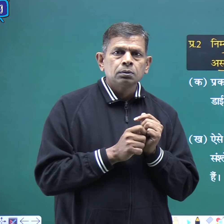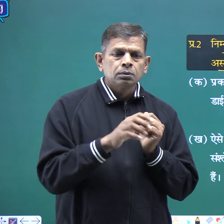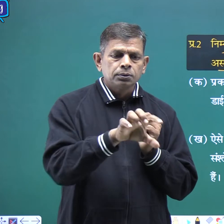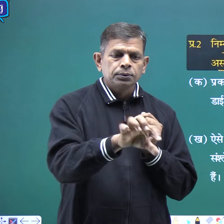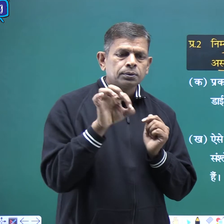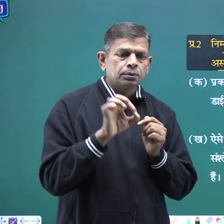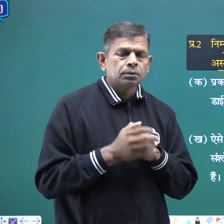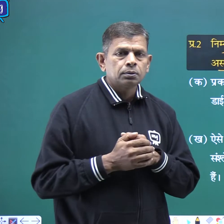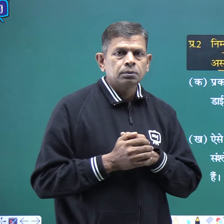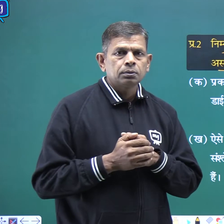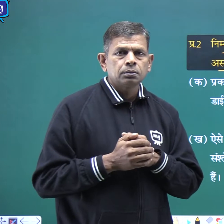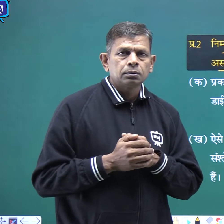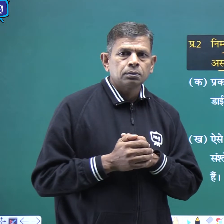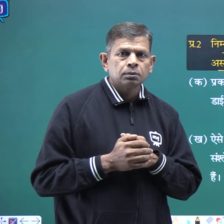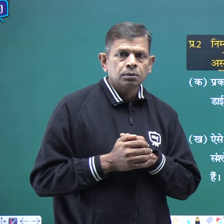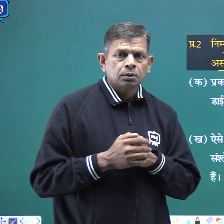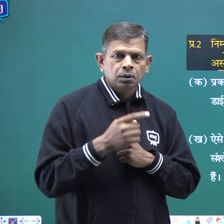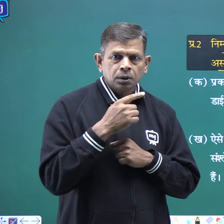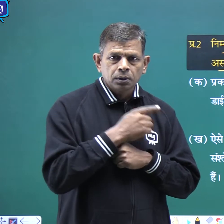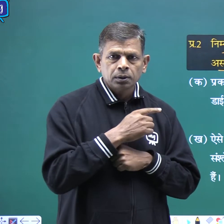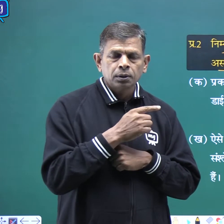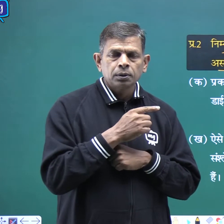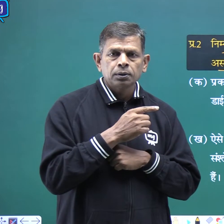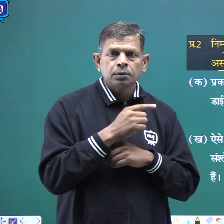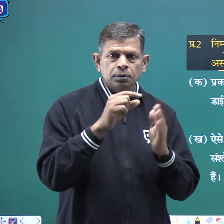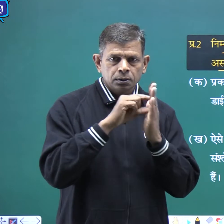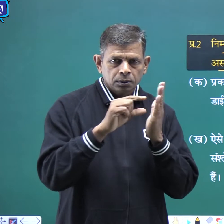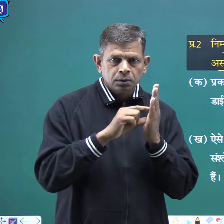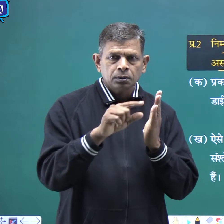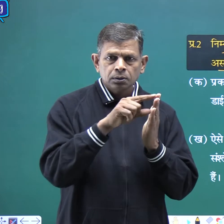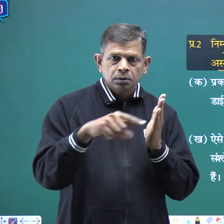चयन करना है। अगर ये कथन सही है